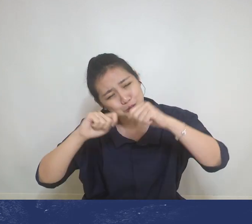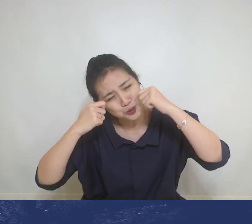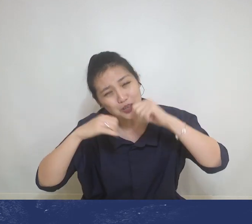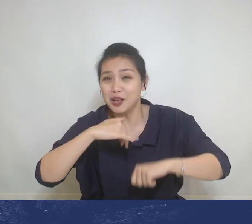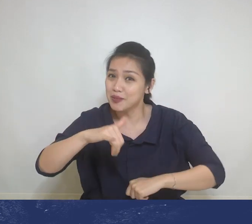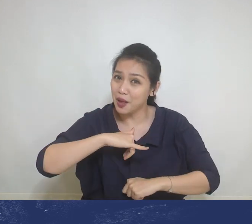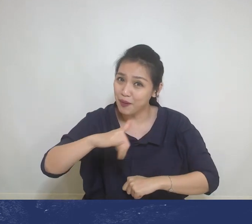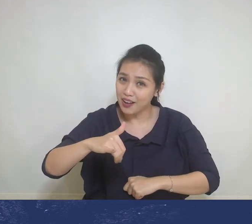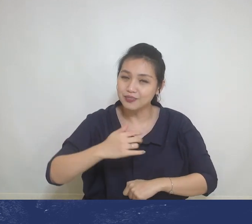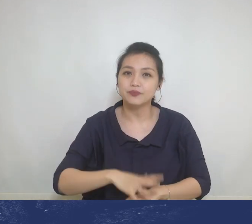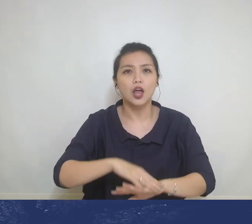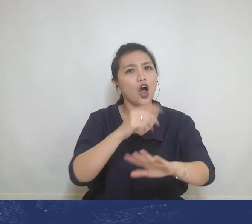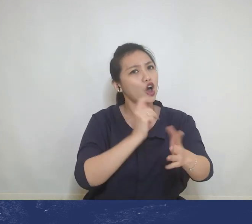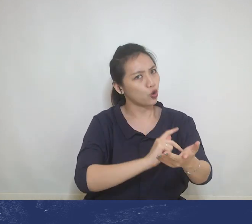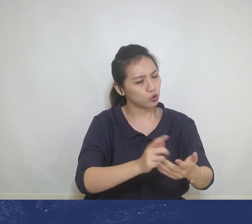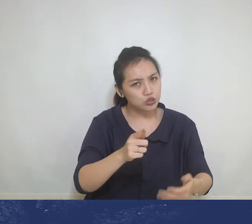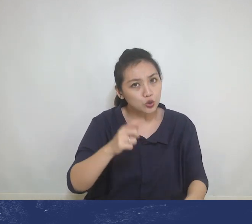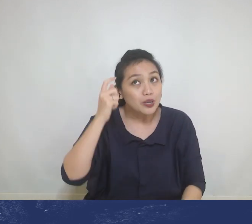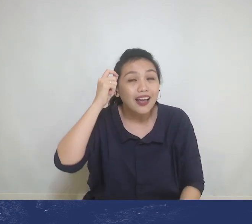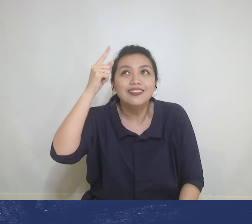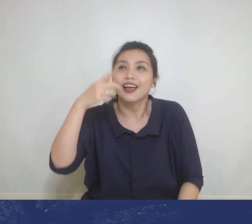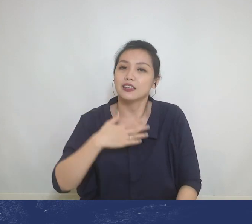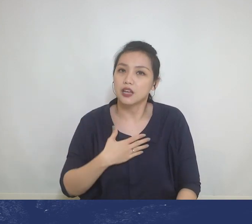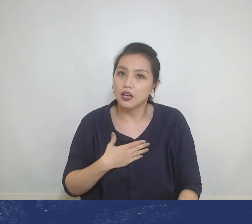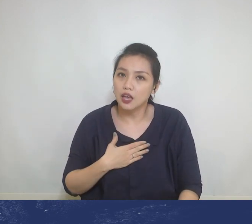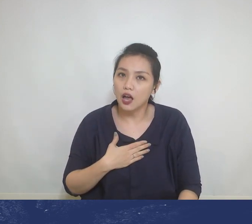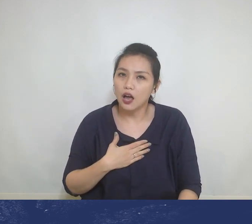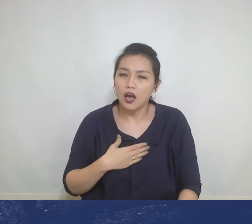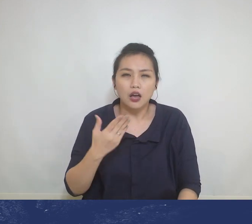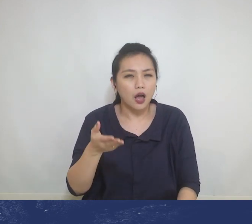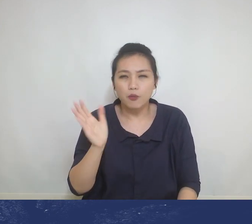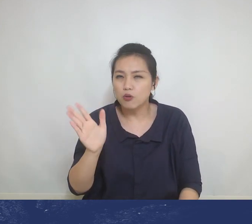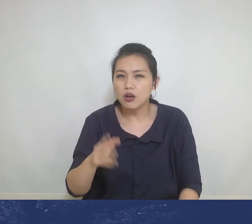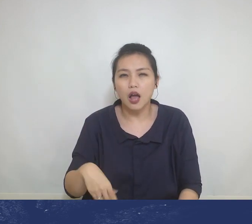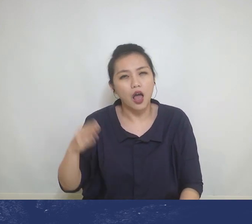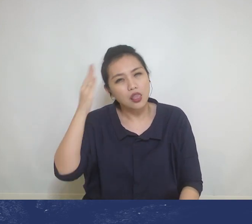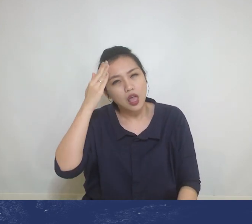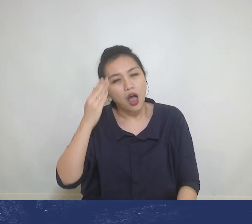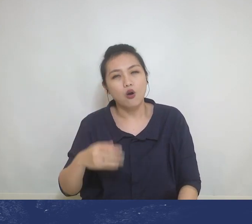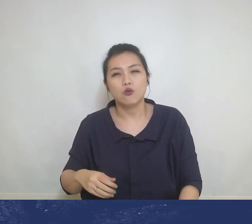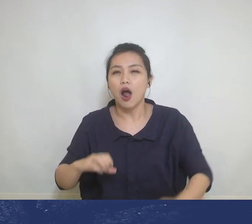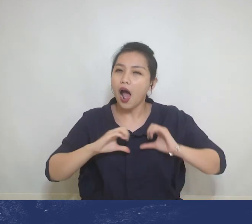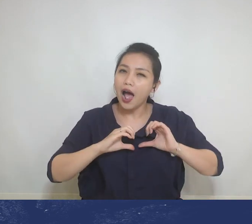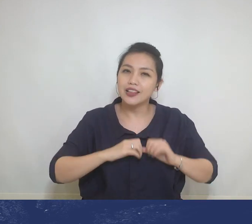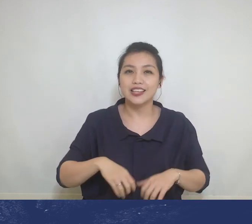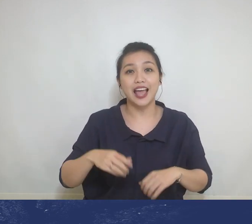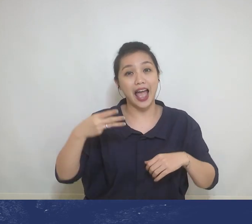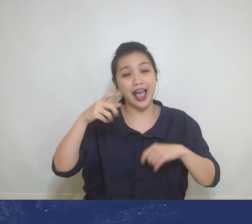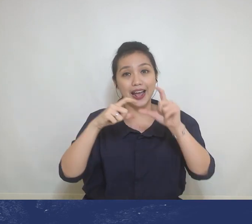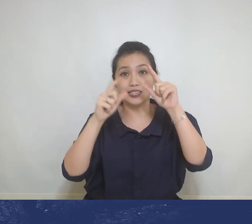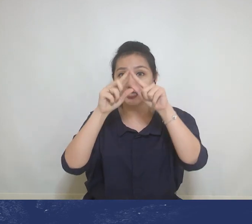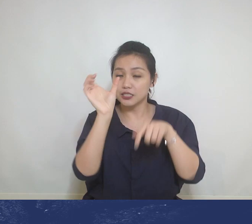waktu saya renungkan ini, Roh Kudus kayak ingatkan saya, kamu mungkin enggak tahu kapan hatinya Esau itu berubah. Tapi kamu harus